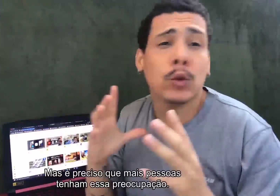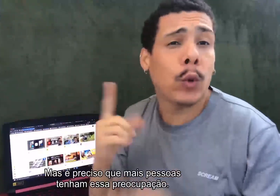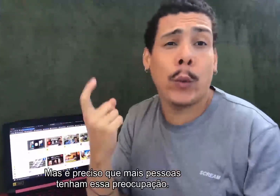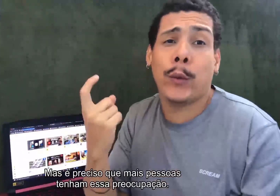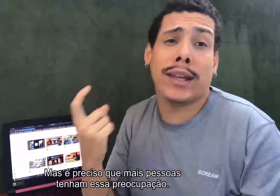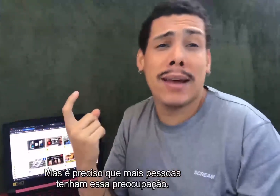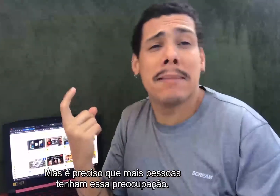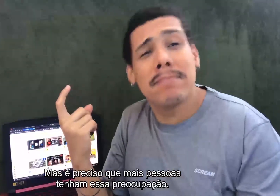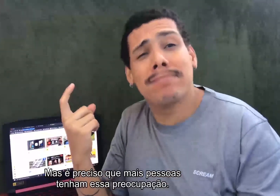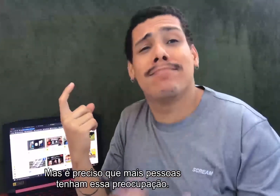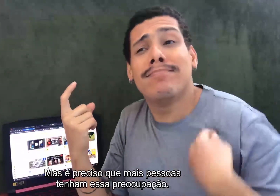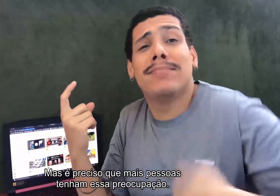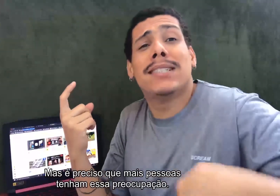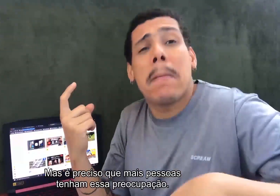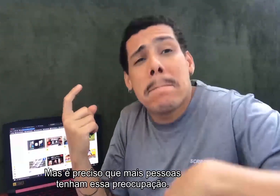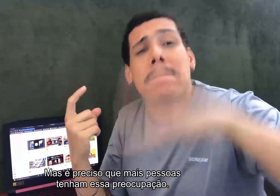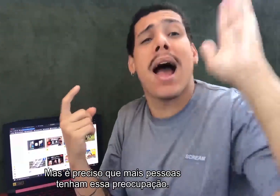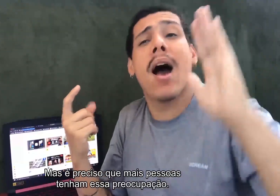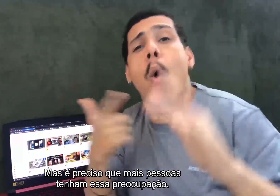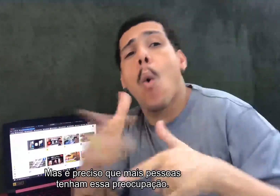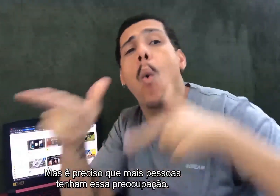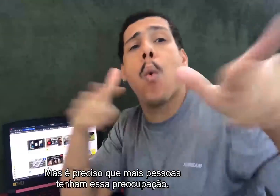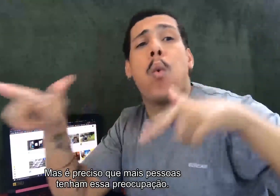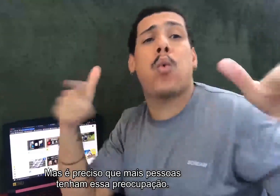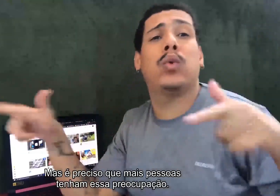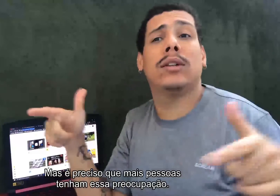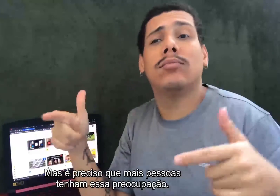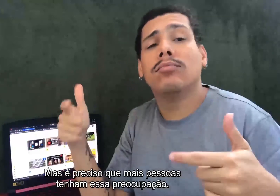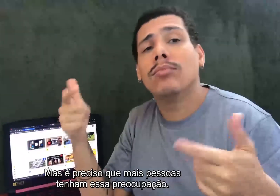Mas é preciso que mais pessoas tenham essa preocupação.